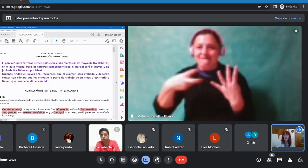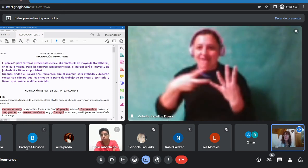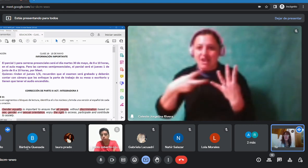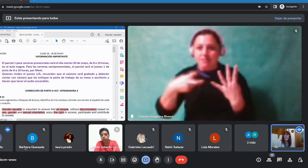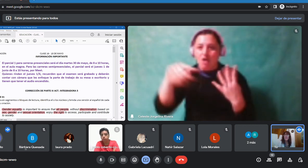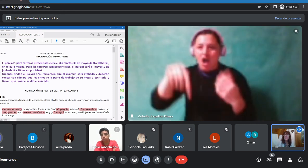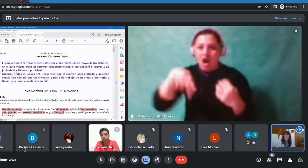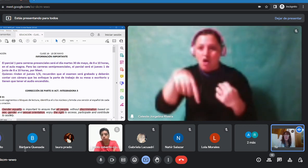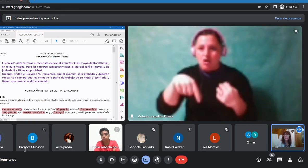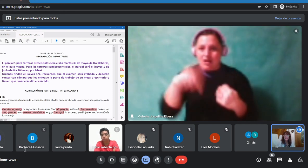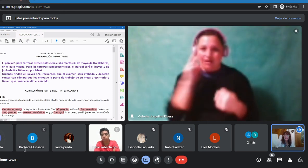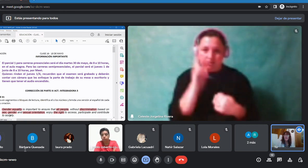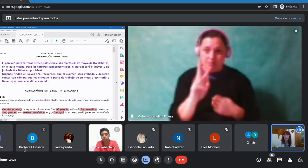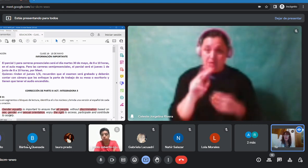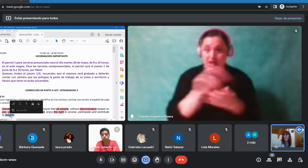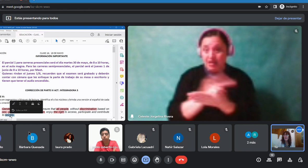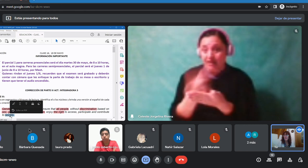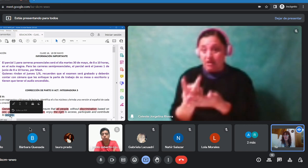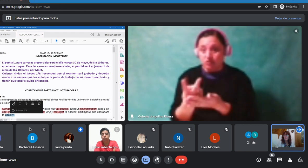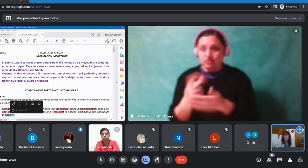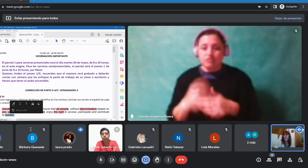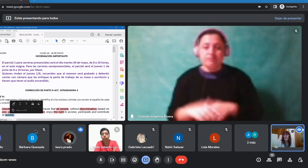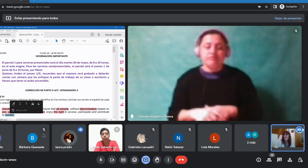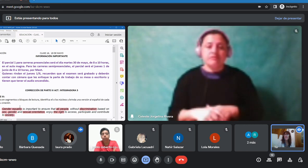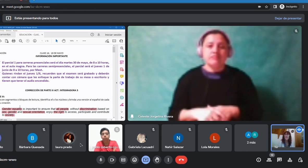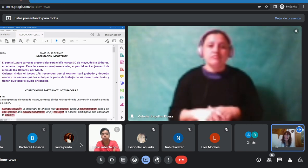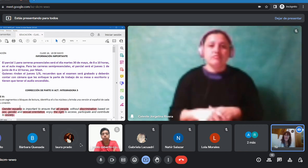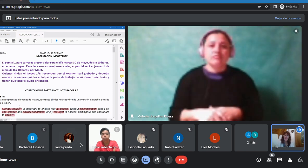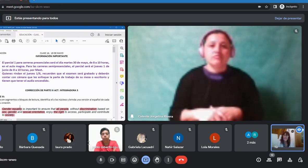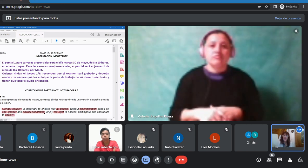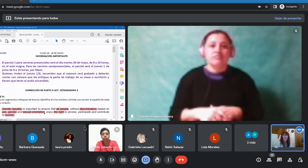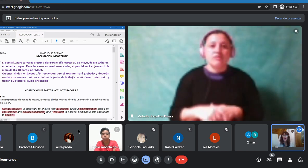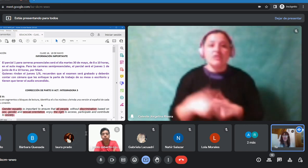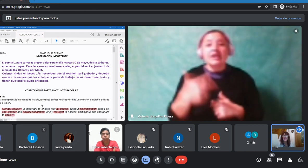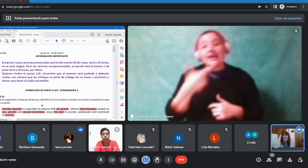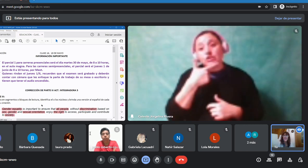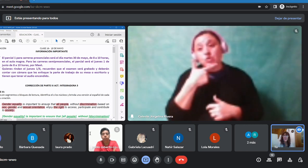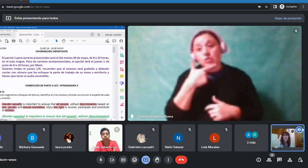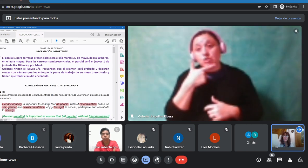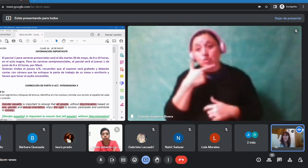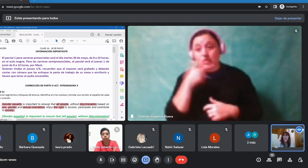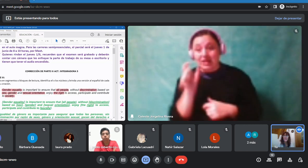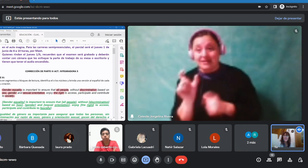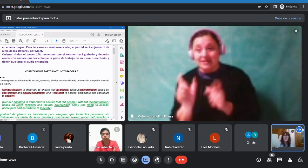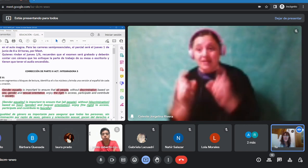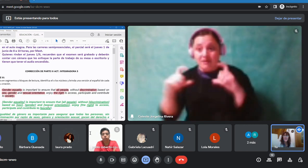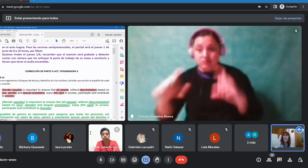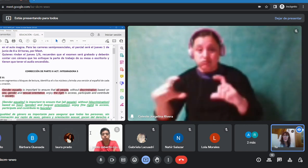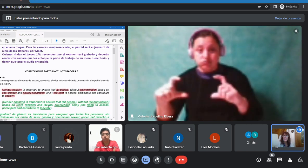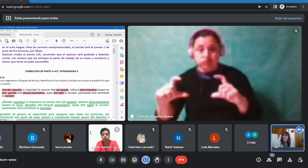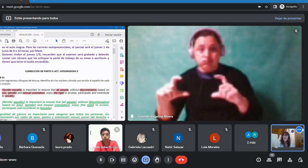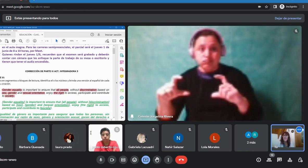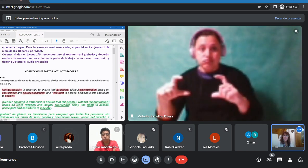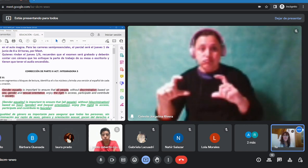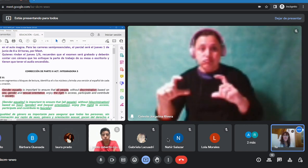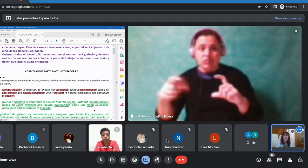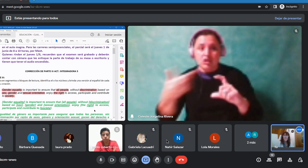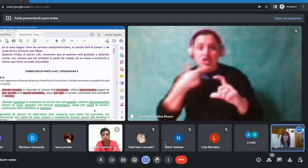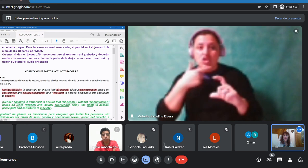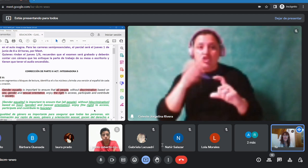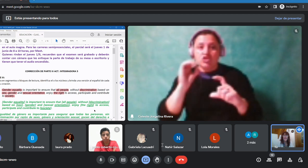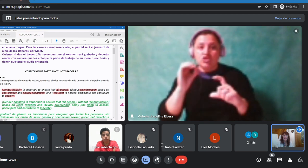Bien, entonces el sustantivo, el otro bloque es society. ¿Cómo queda la traducción? O sea, así queda